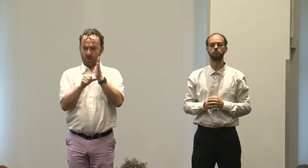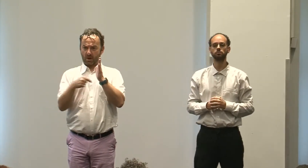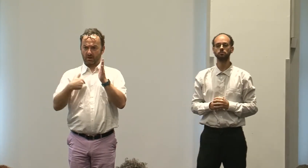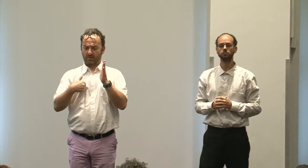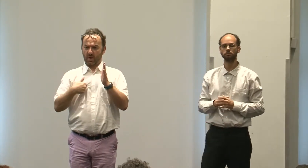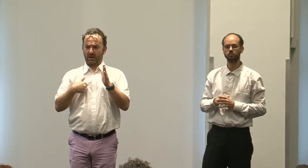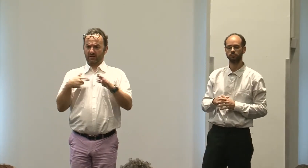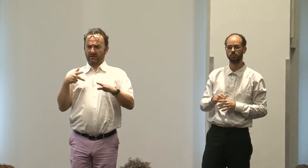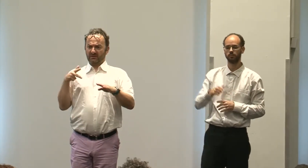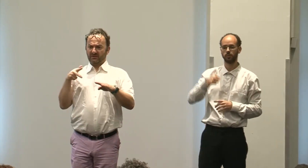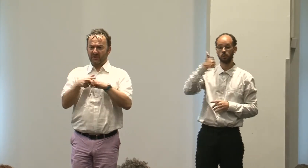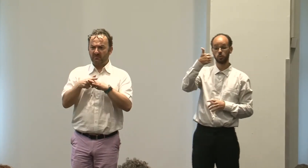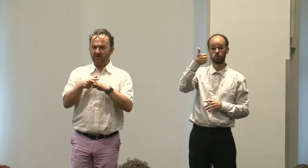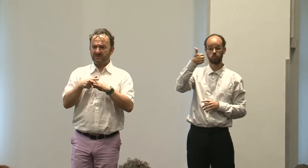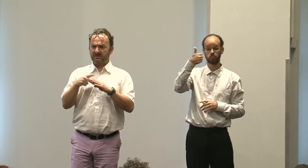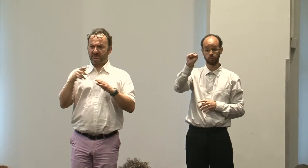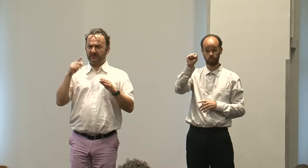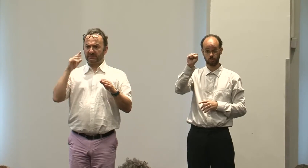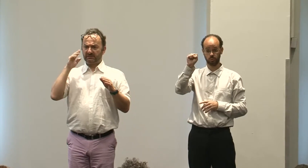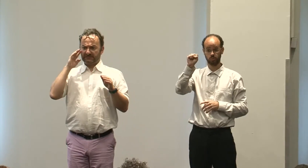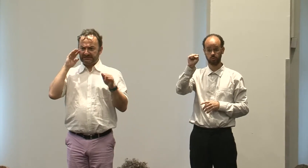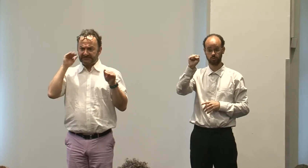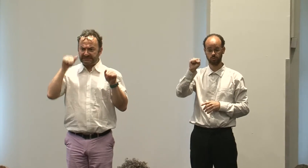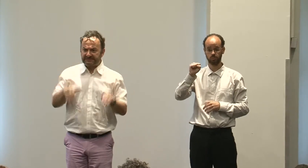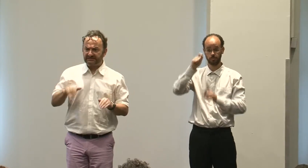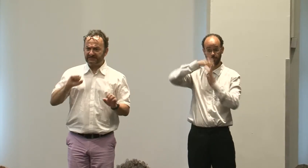uma linguagem?